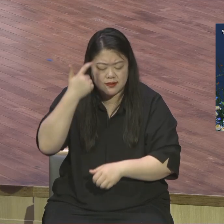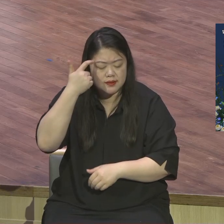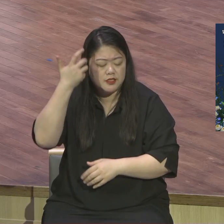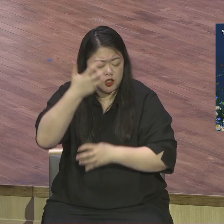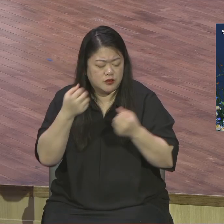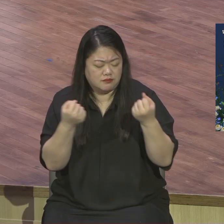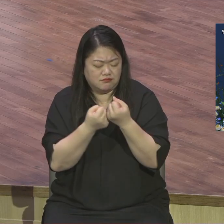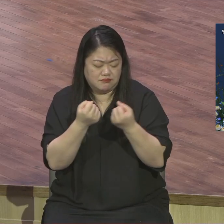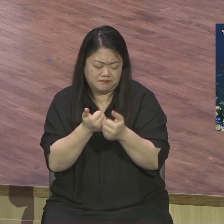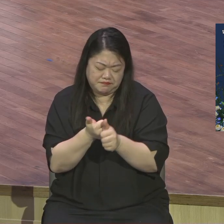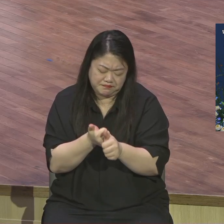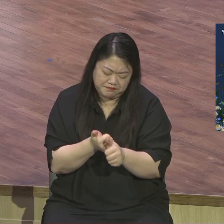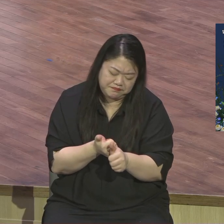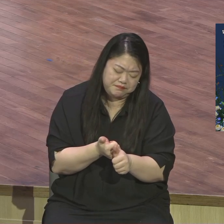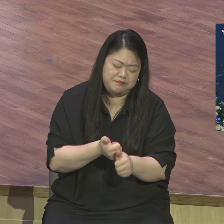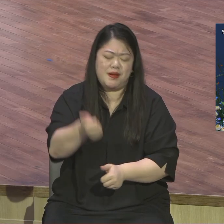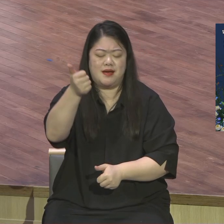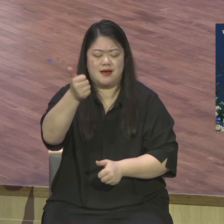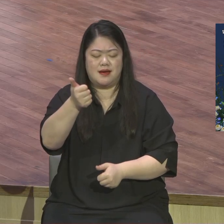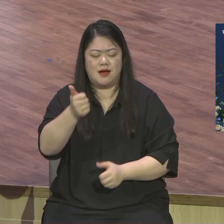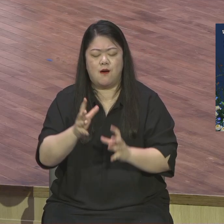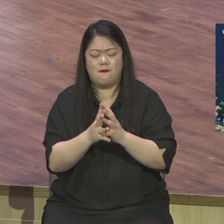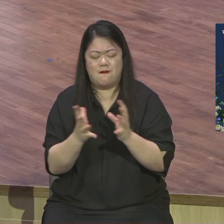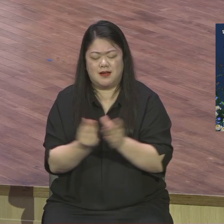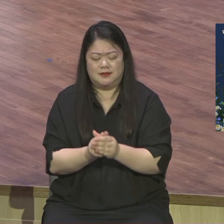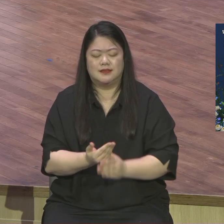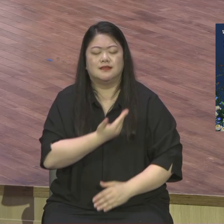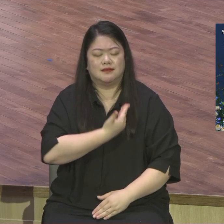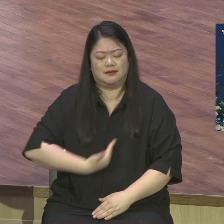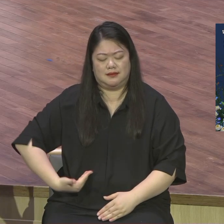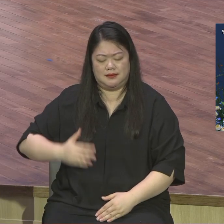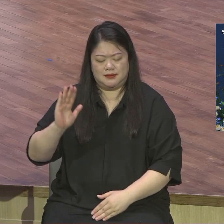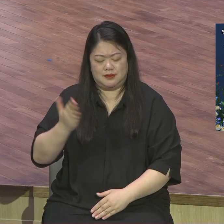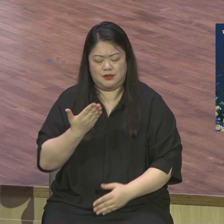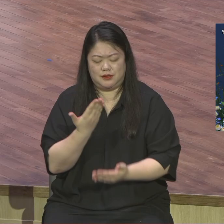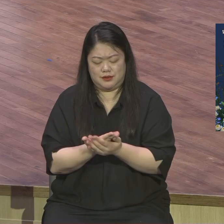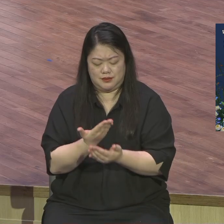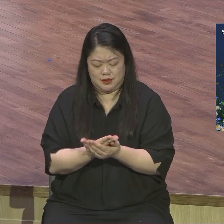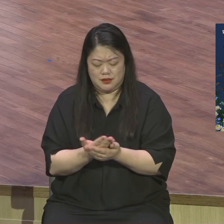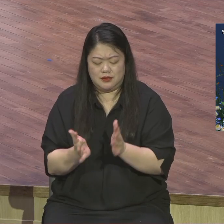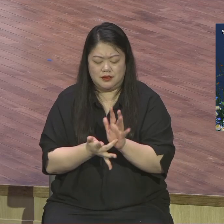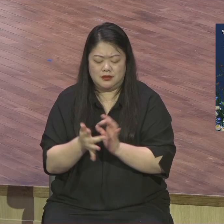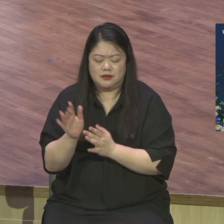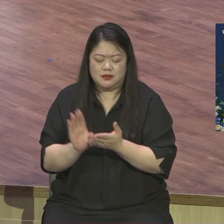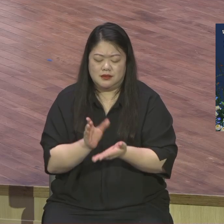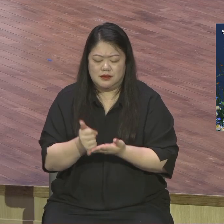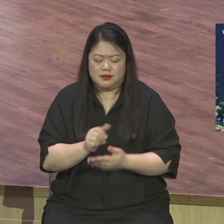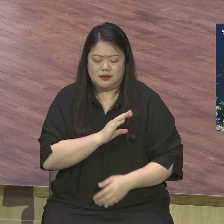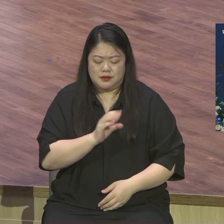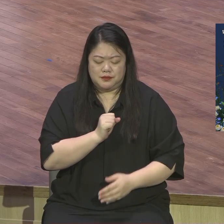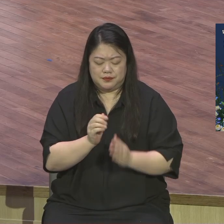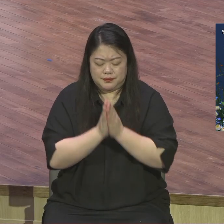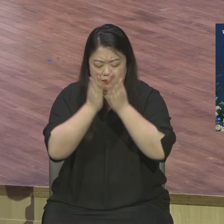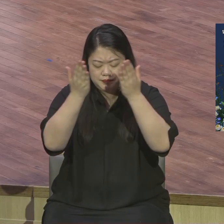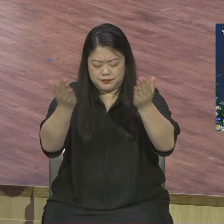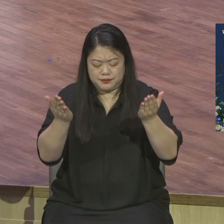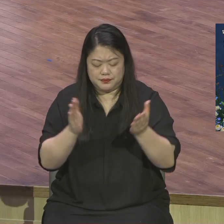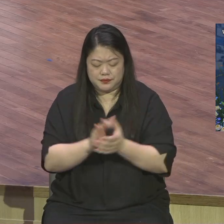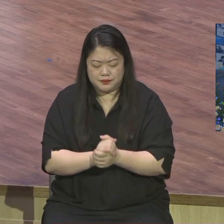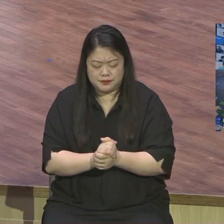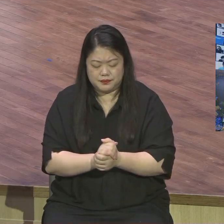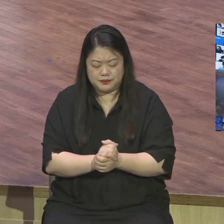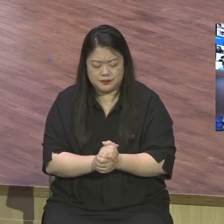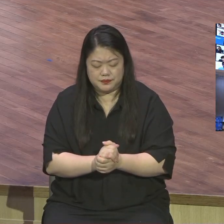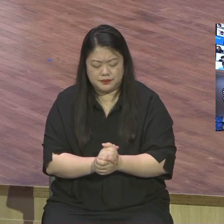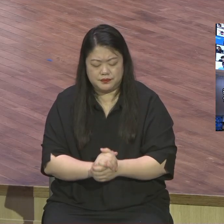그리스도의 절대 제자들이 다 되게 하야 조합사사 예수의 성 받들어 기도합니다 아멘